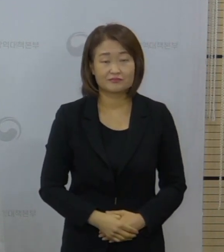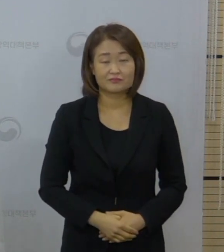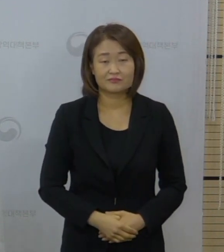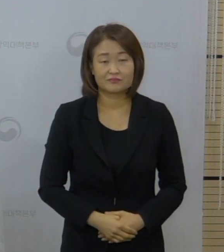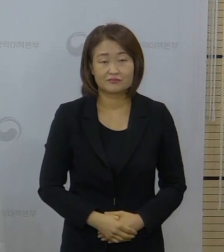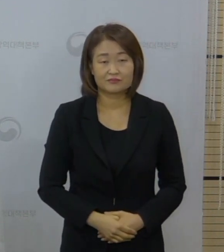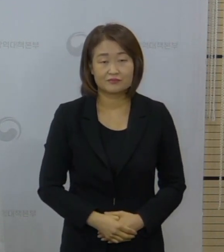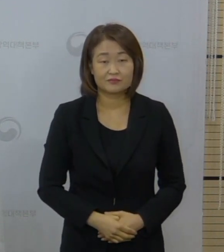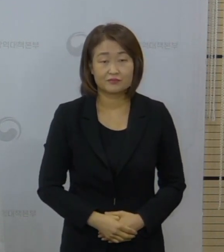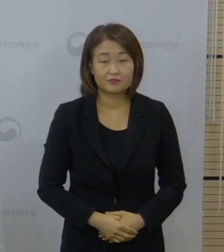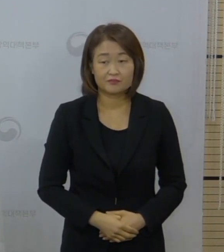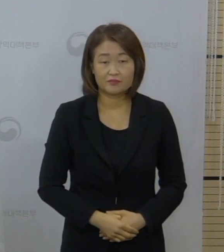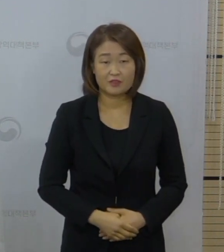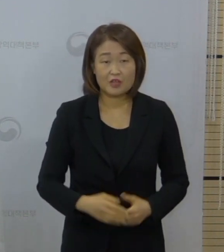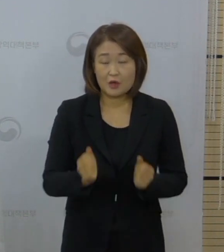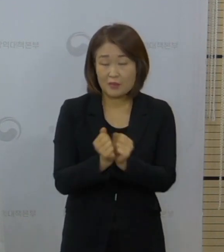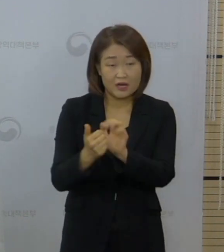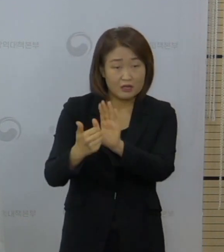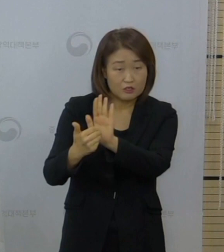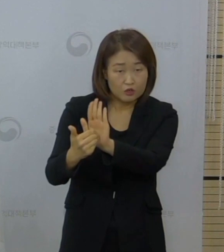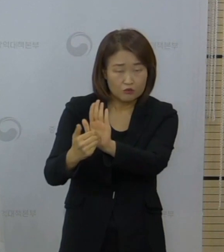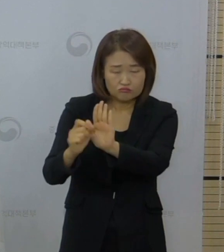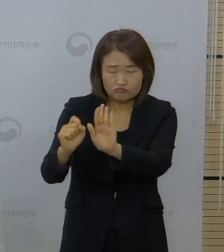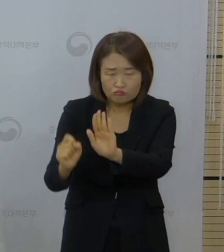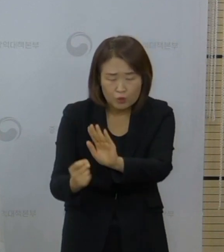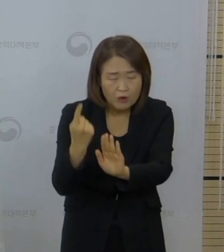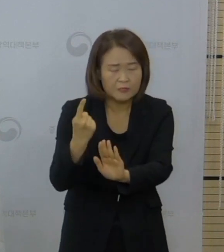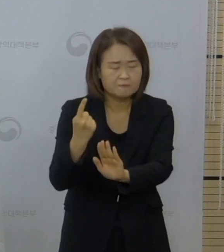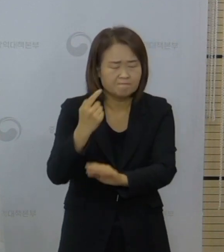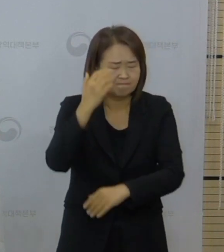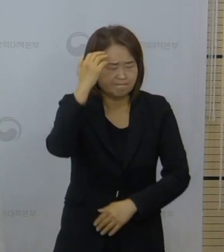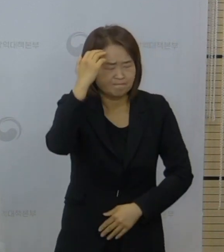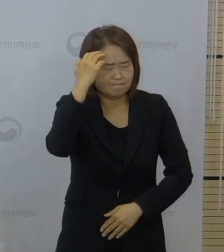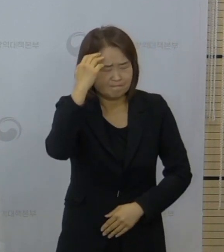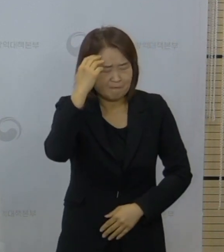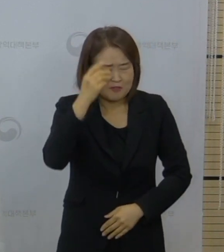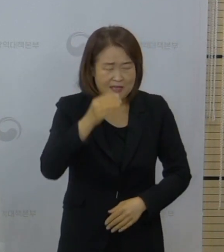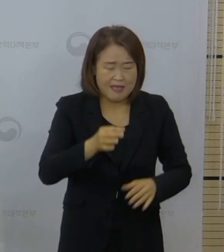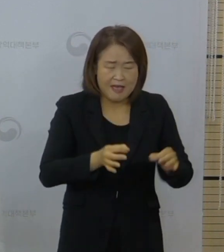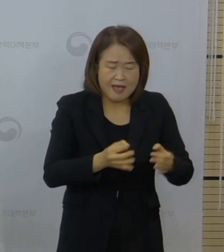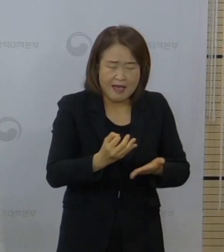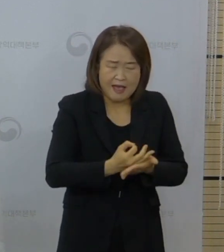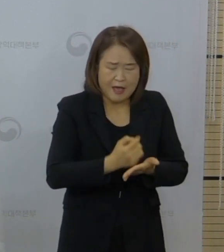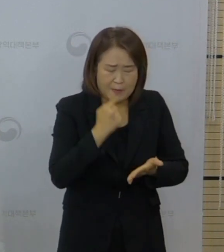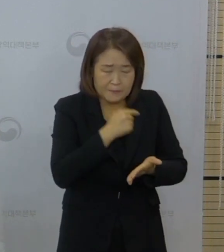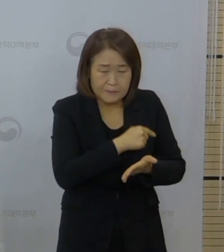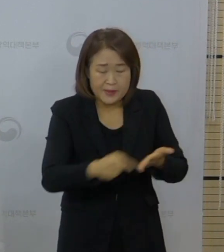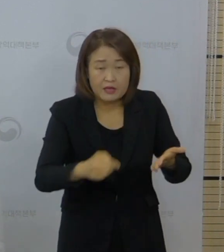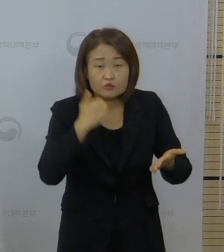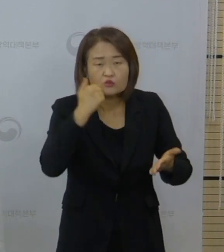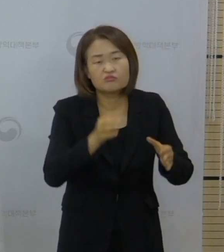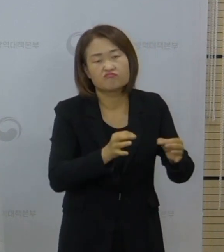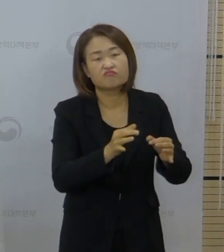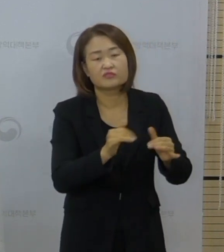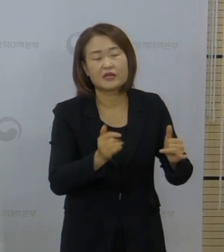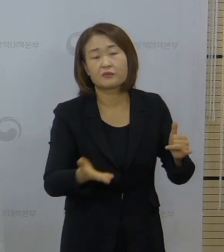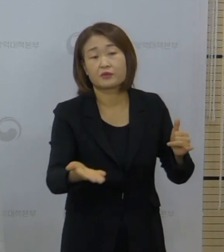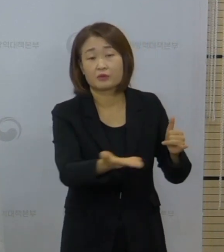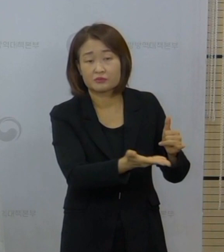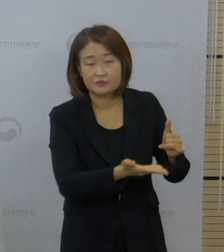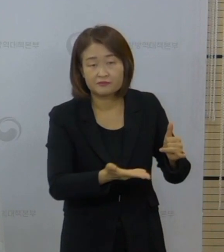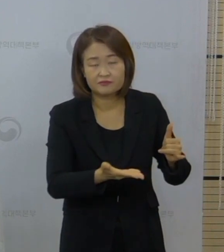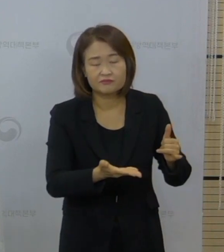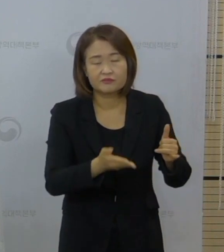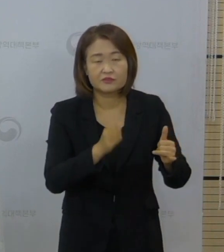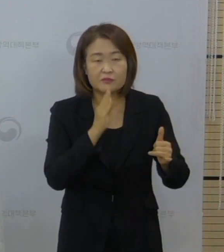또한 방역 조치로 고통을 감내해 주신 소상공인과 자영업자분들께는